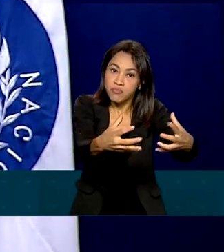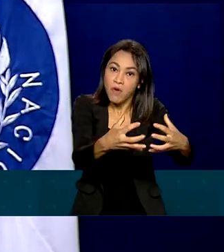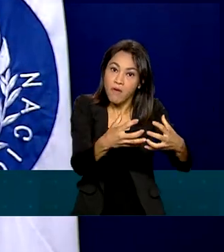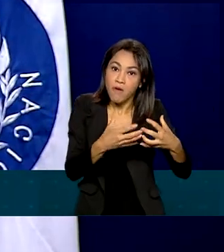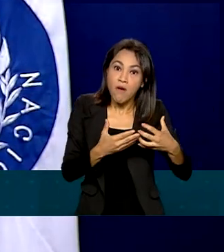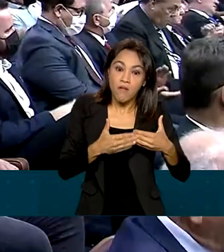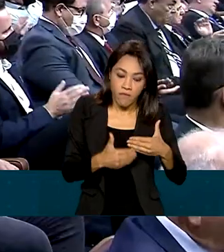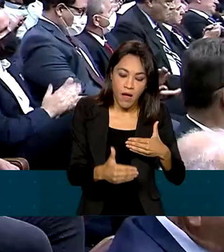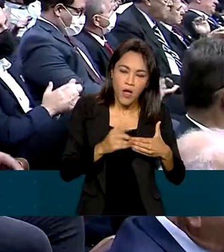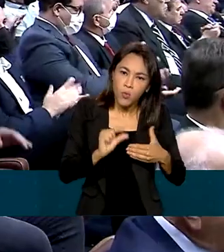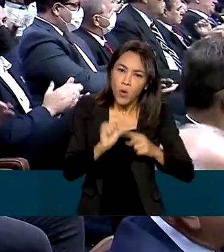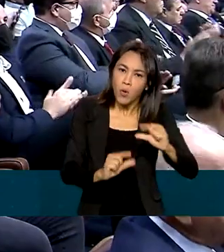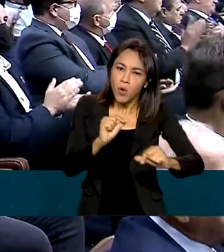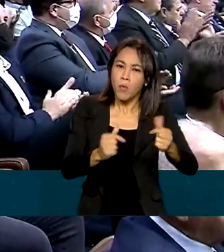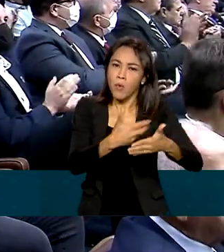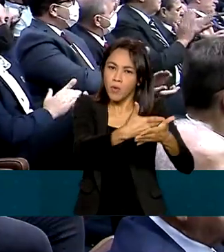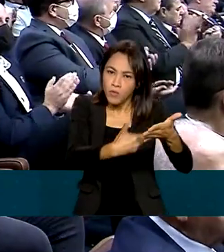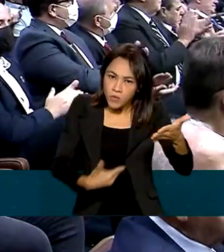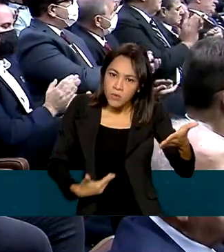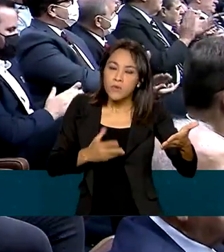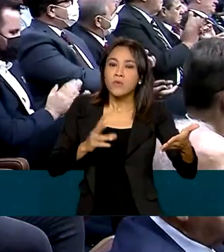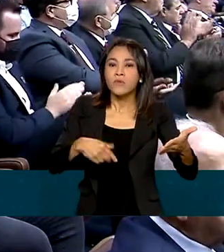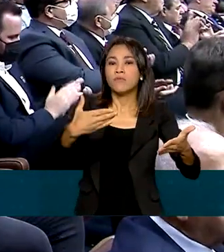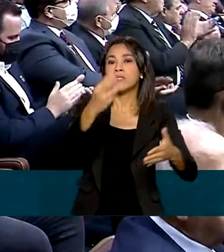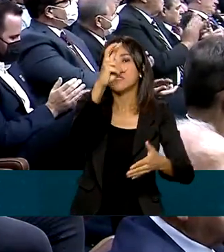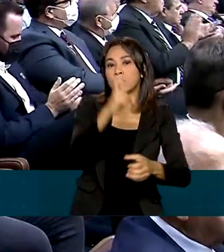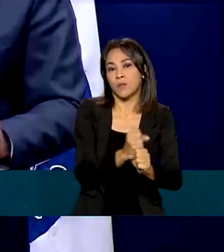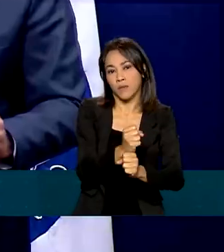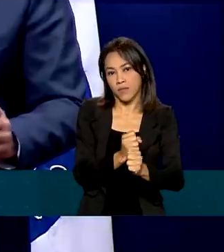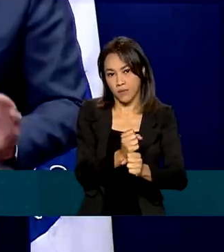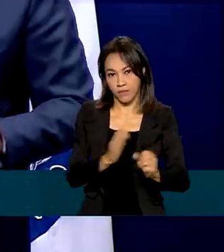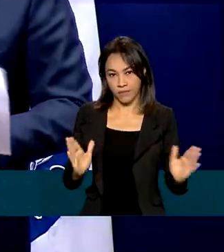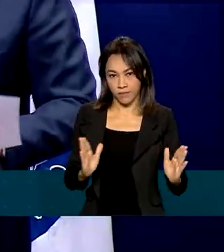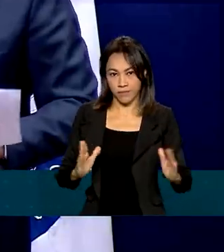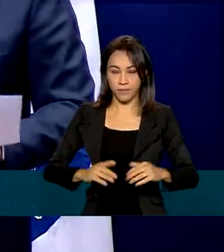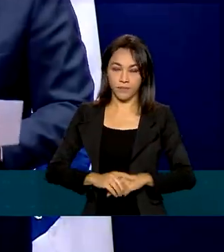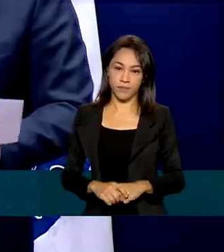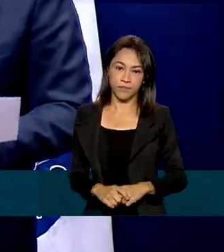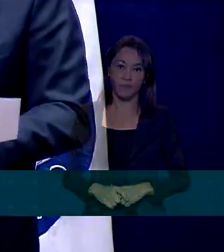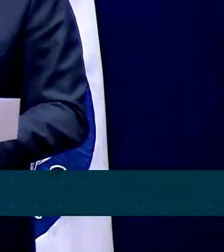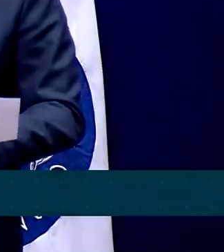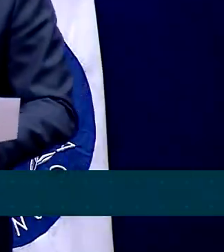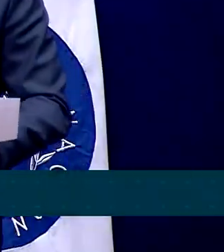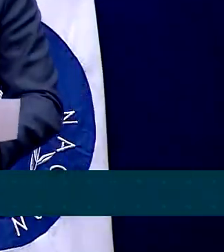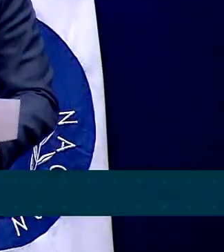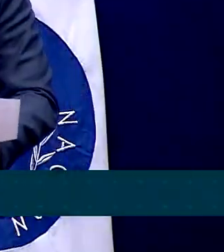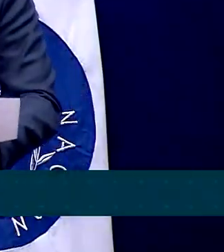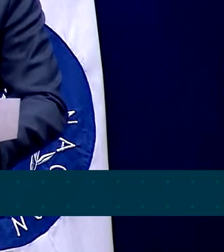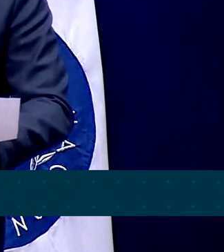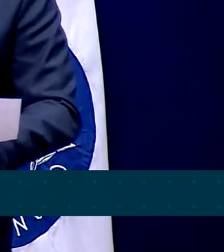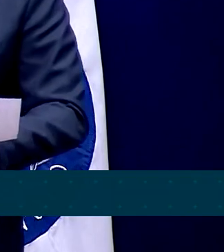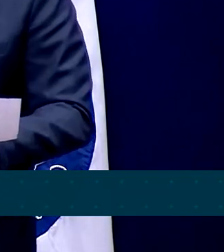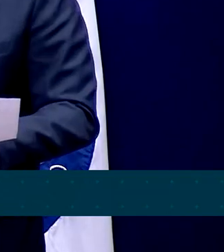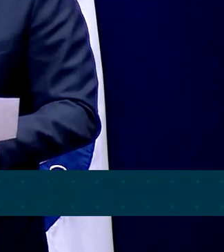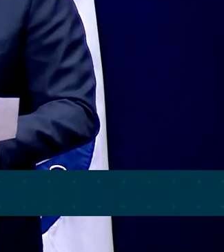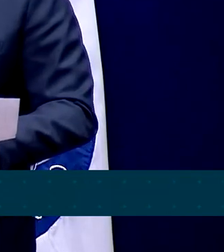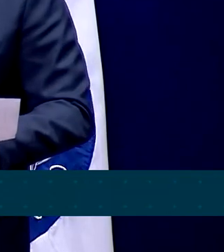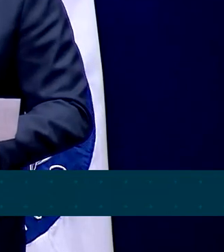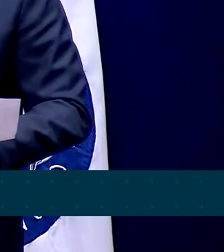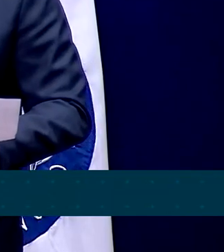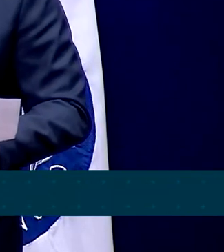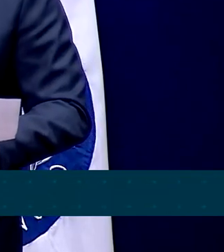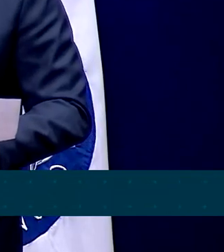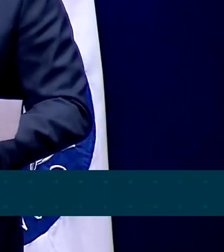implantado de forma gradual nos próximos cinco anos. Esse novo modelo regulatório passou, então, a atender o consumidor,